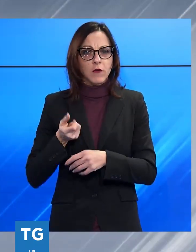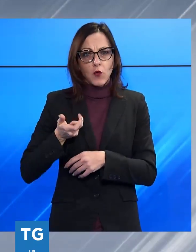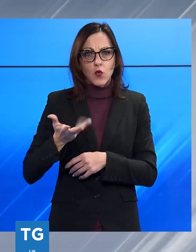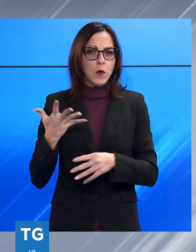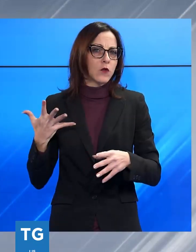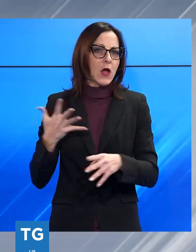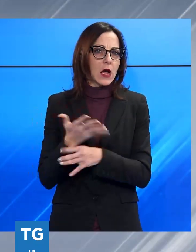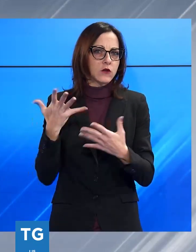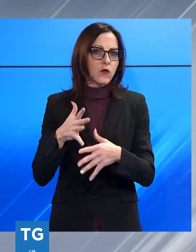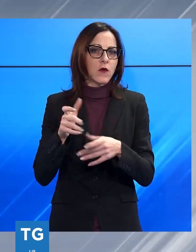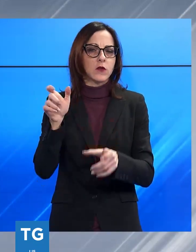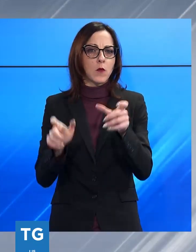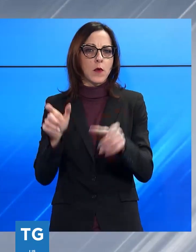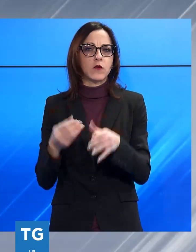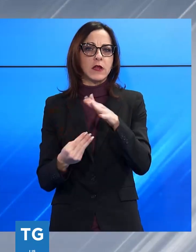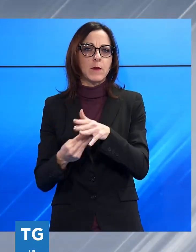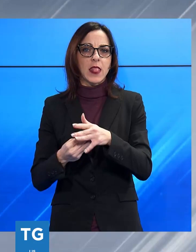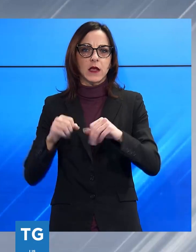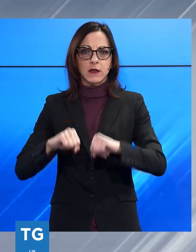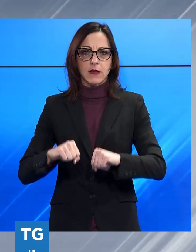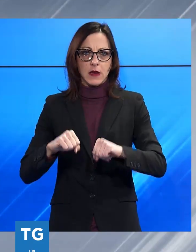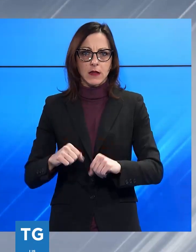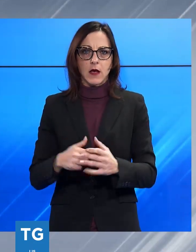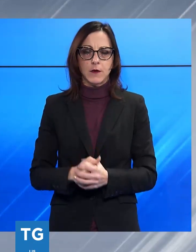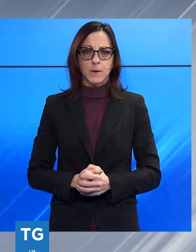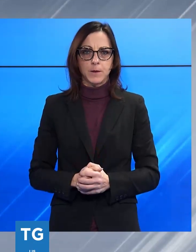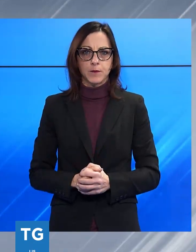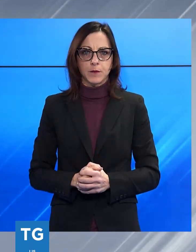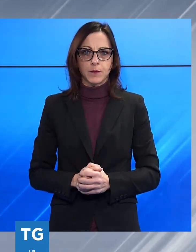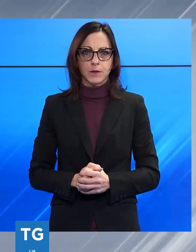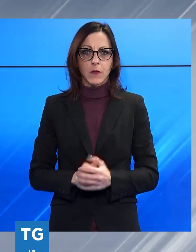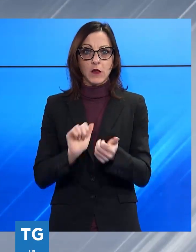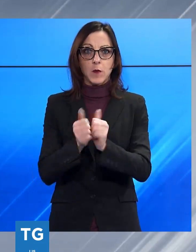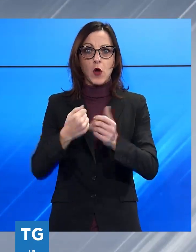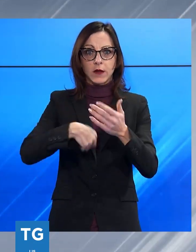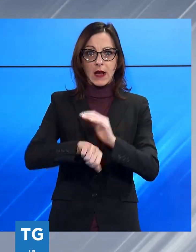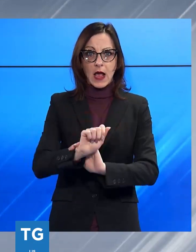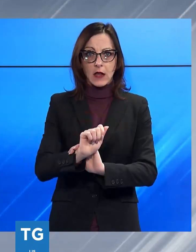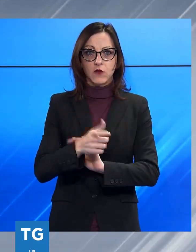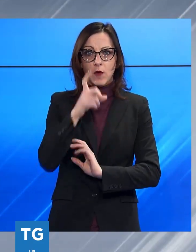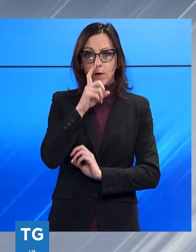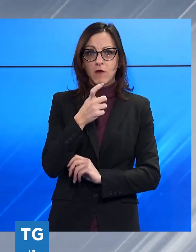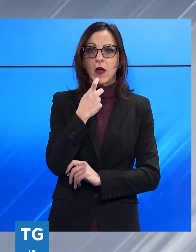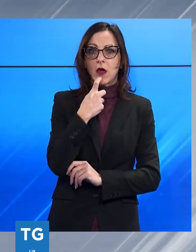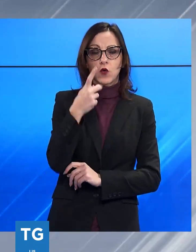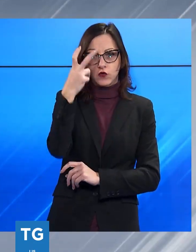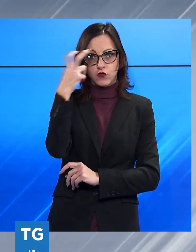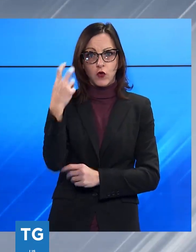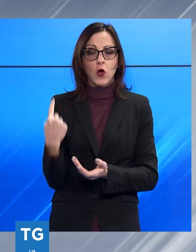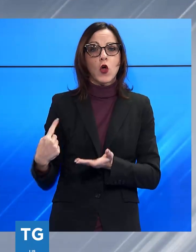aggressioni al personale sanitario quello sport calcio befana rossonera rientra